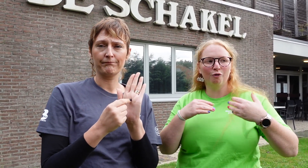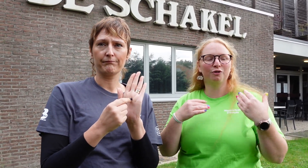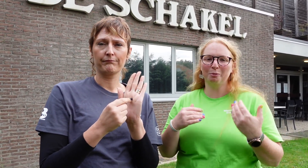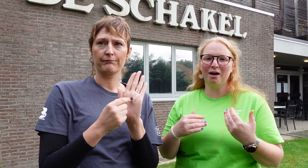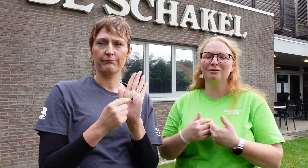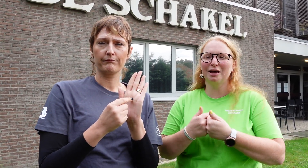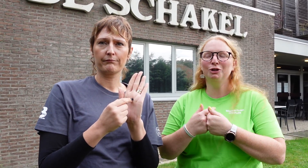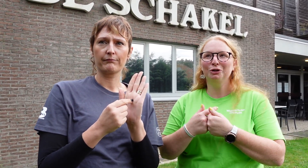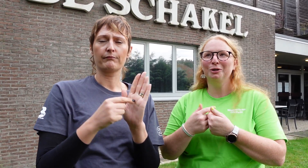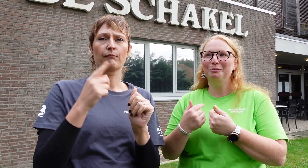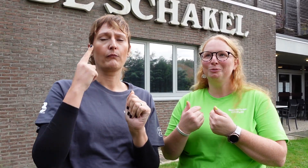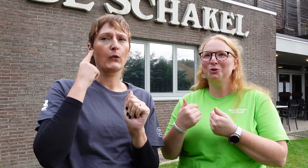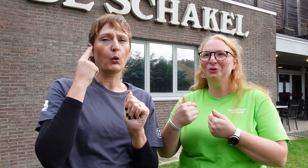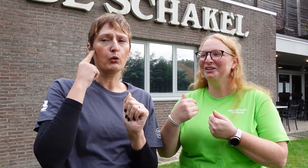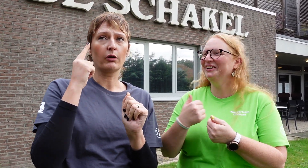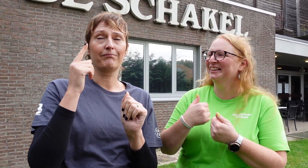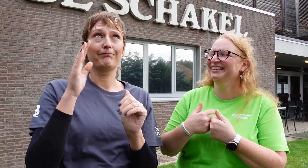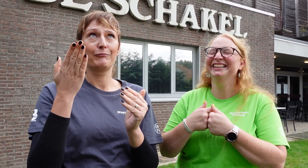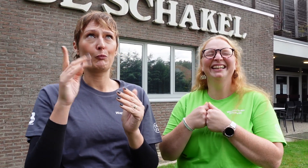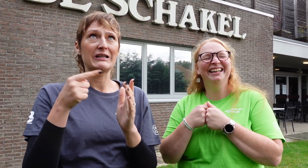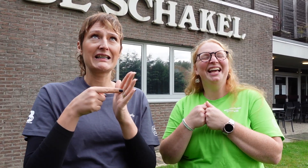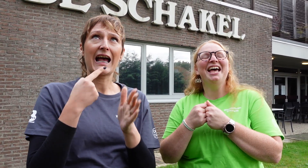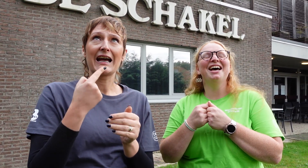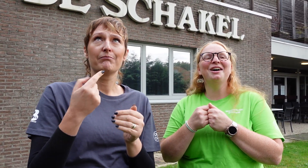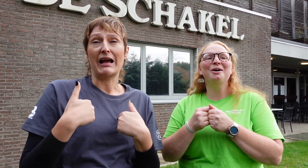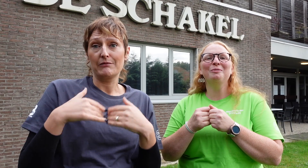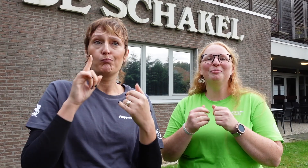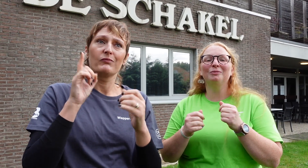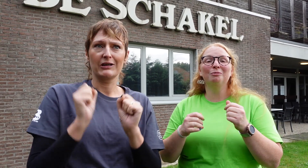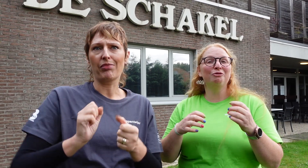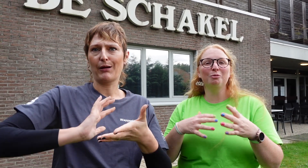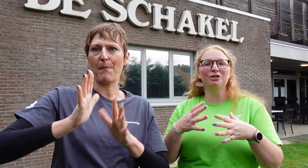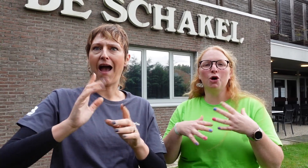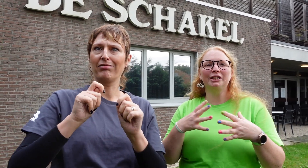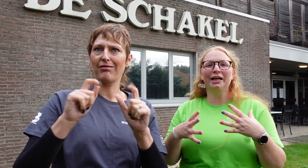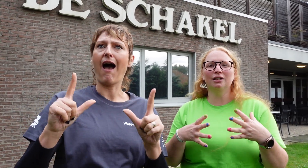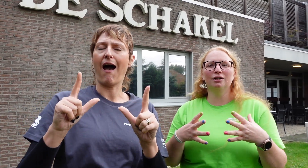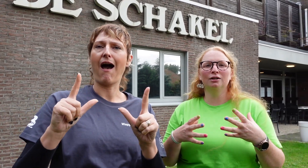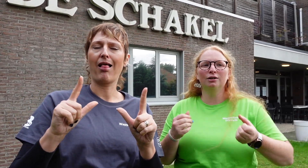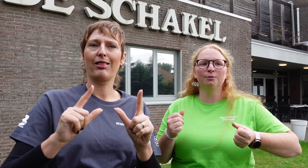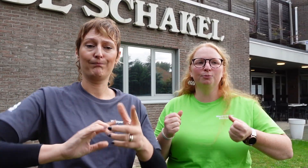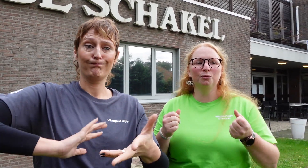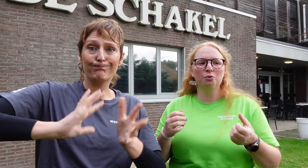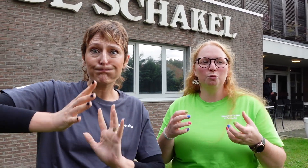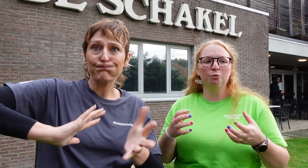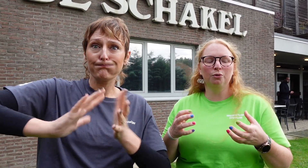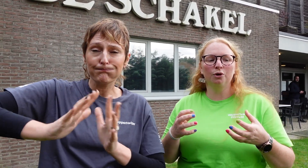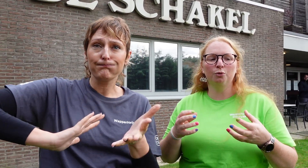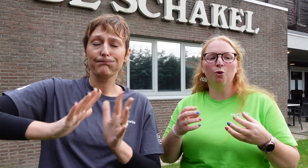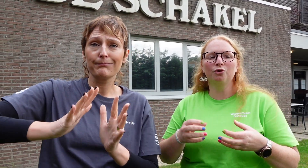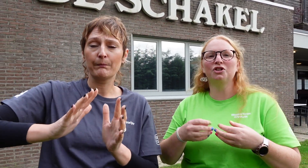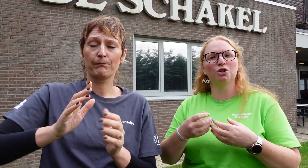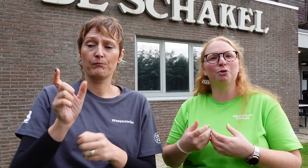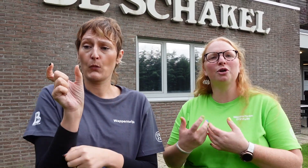horende of gebaren taal kundigen ehm bijvoorbeeld uitleggen ehm